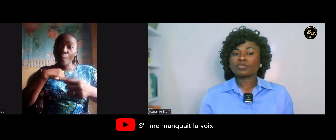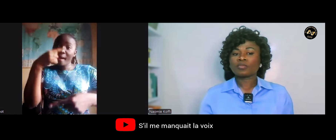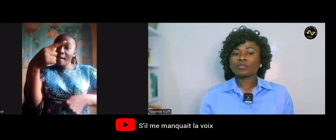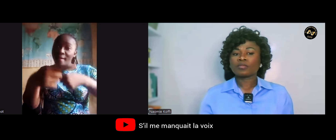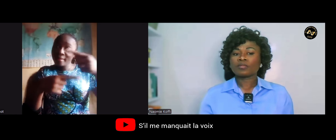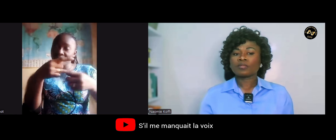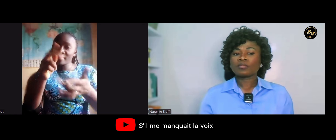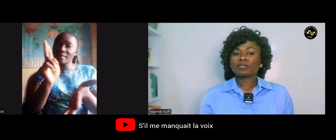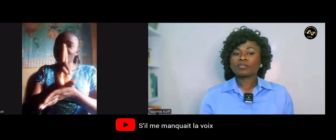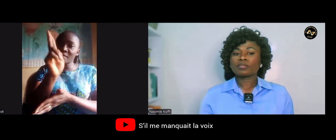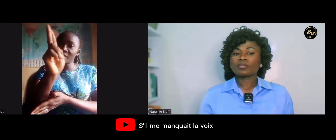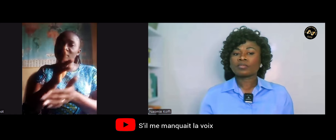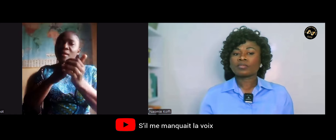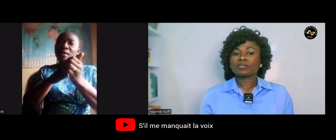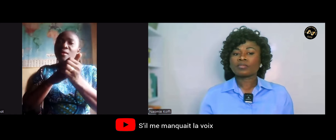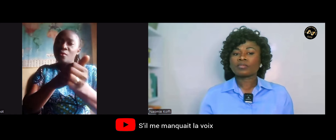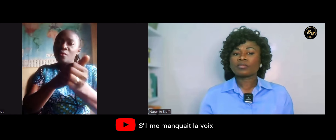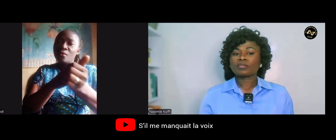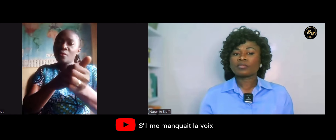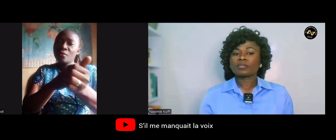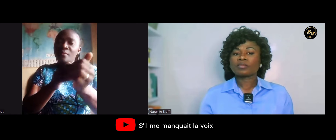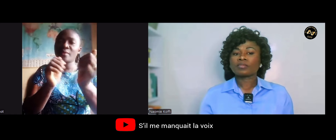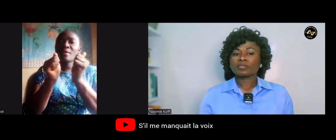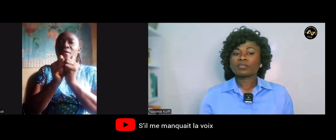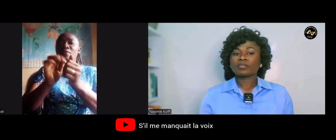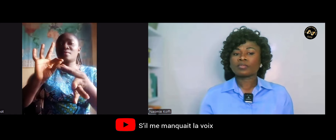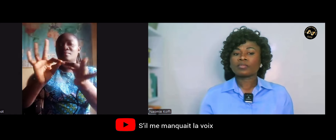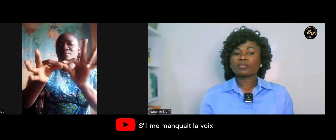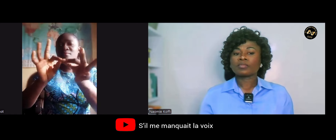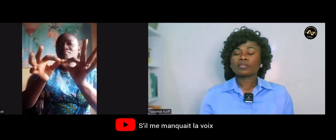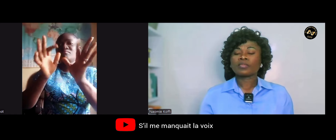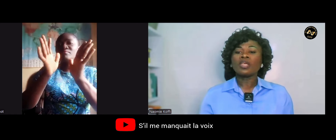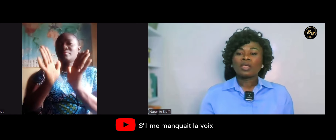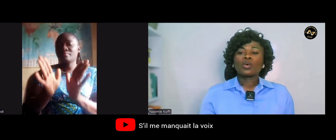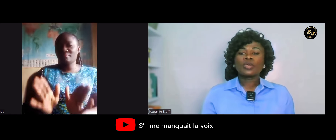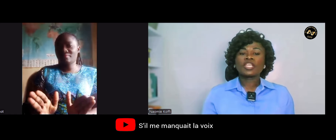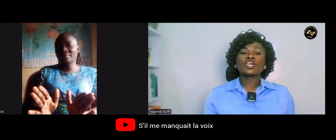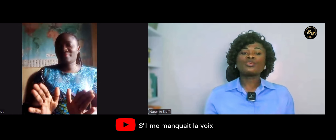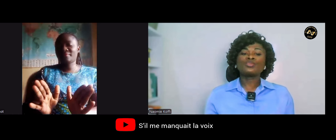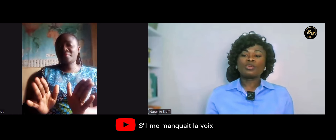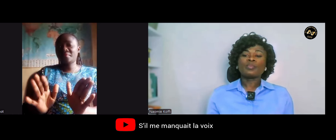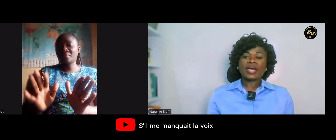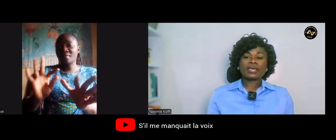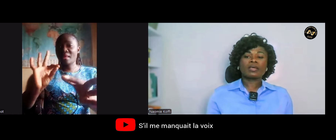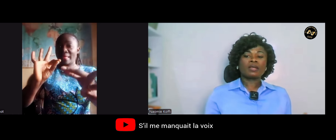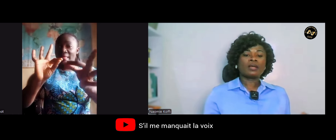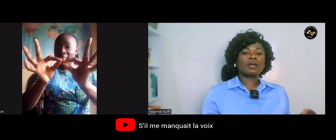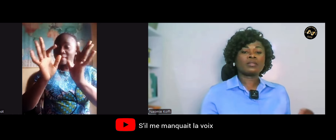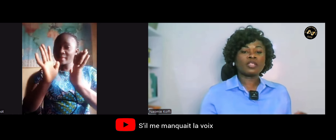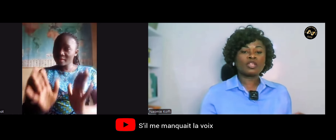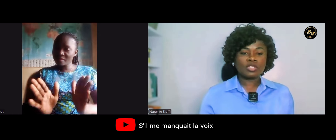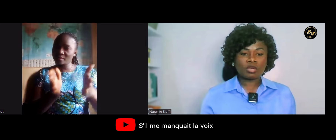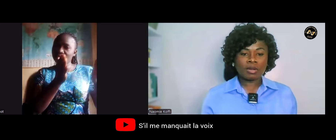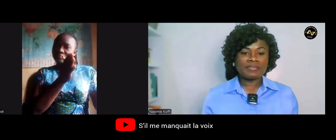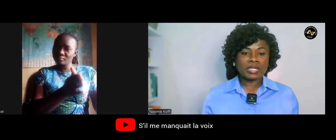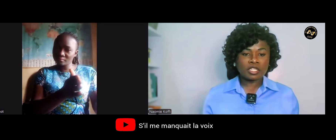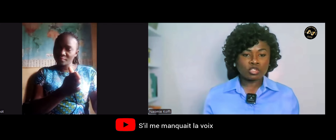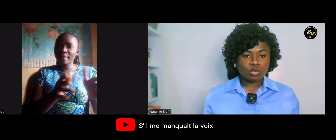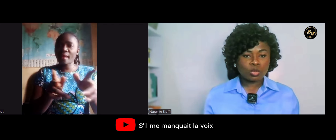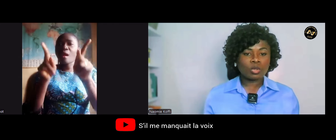que j'entre à l'université. Alors, je suis allée à l'université à l'aide d'interprètes. Je me faisais accompagner par